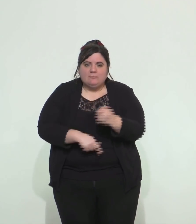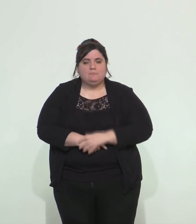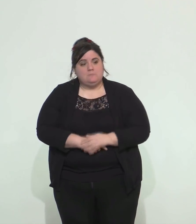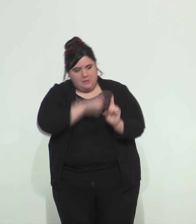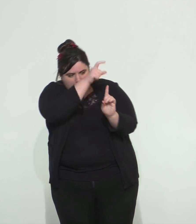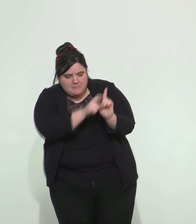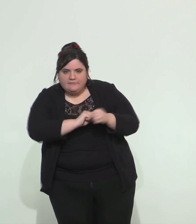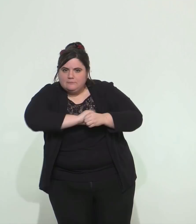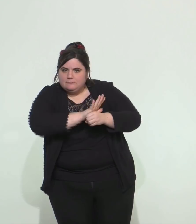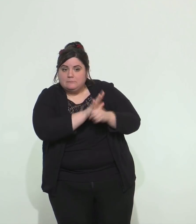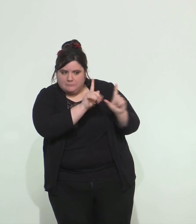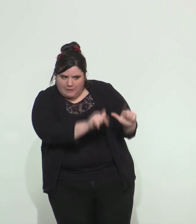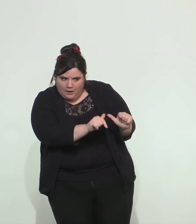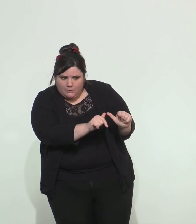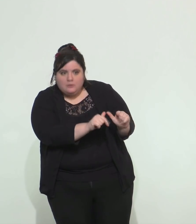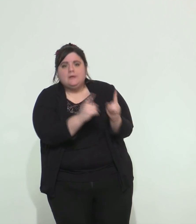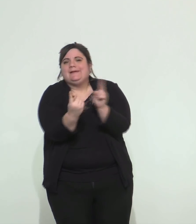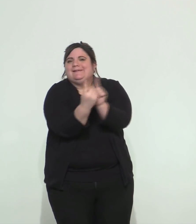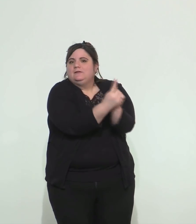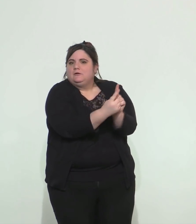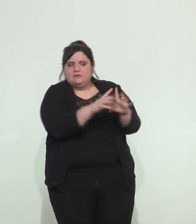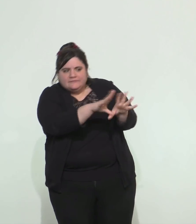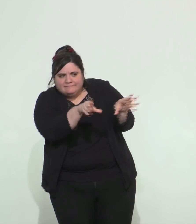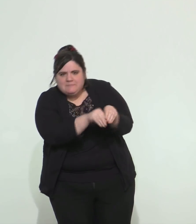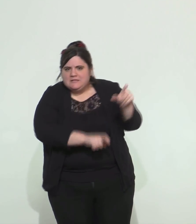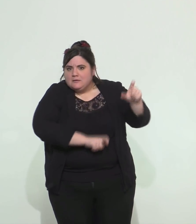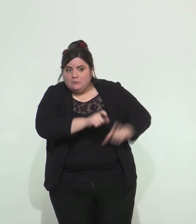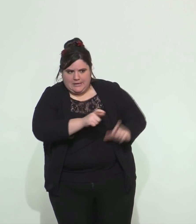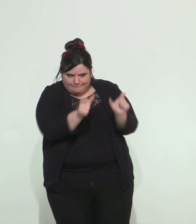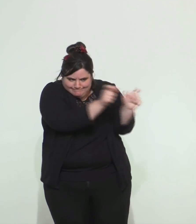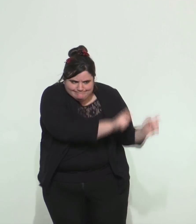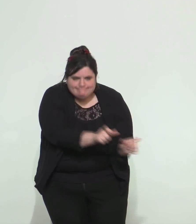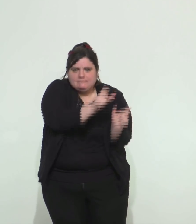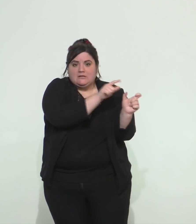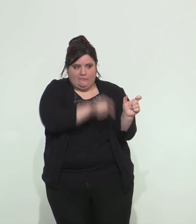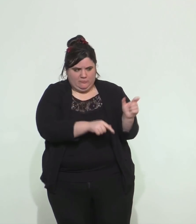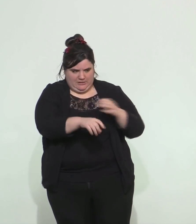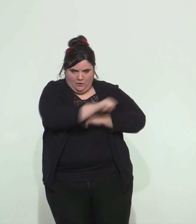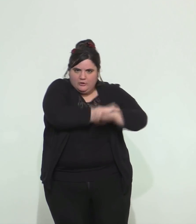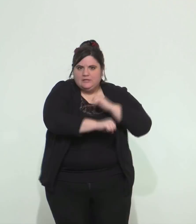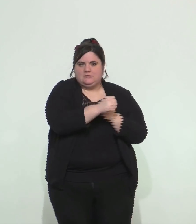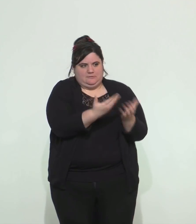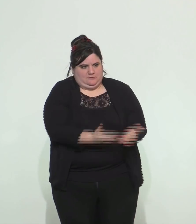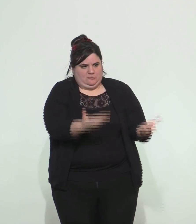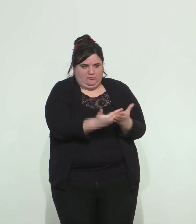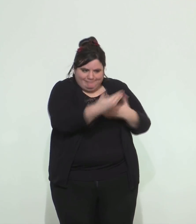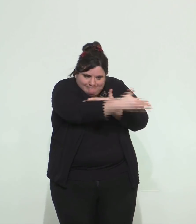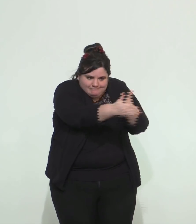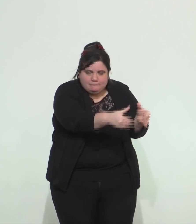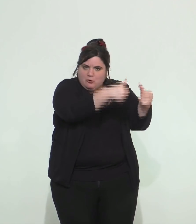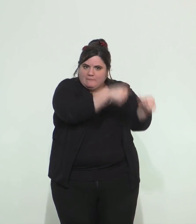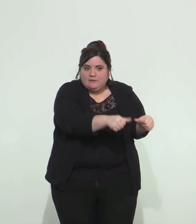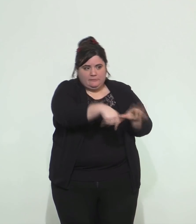contacts et de proposer des tests aux contacts. Puis ensuite, on mettra en place des mesures d'isolement ou de quatorzaine. Ces brigades vont